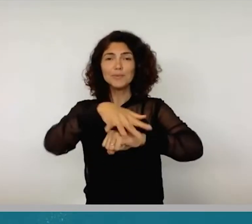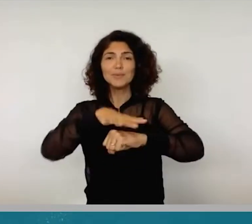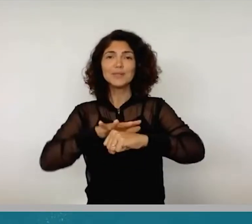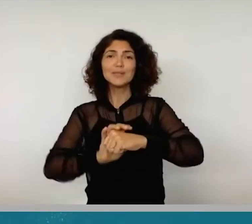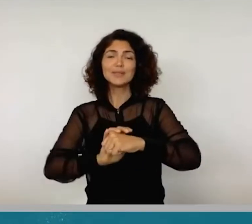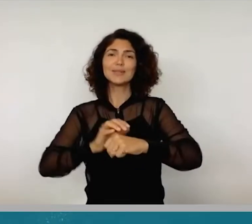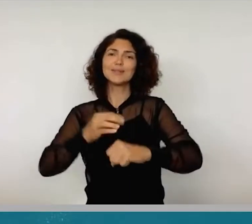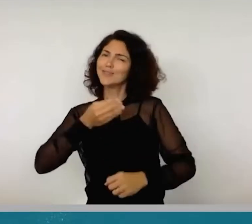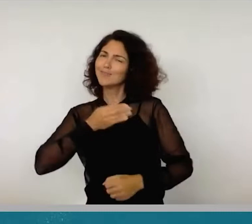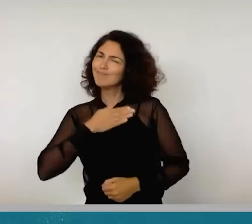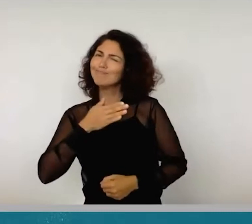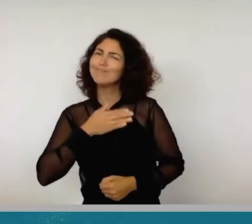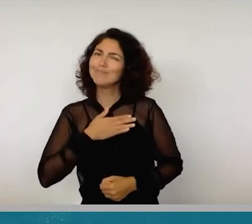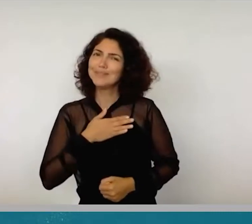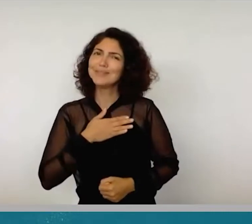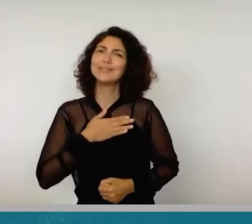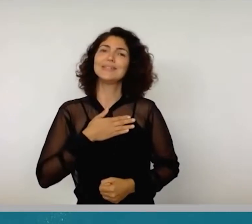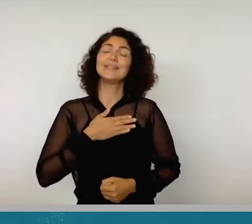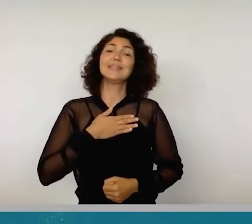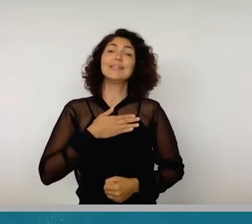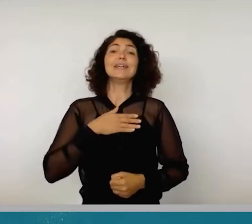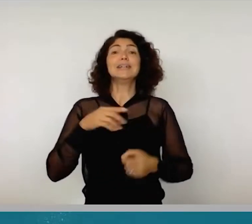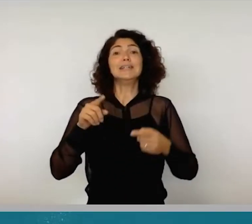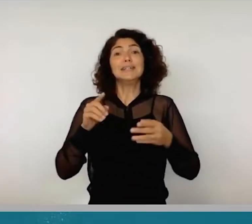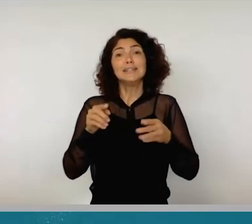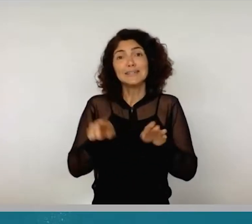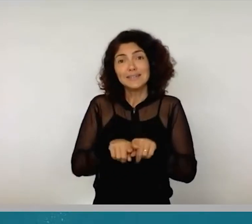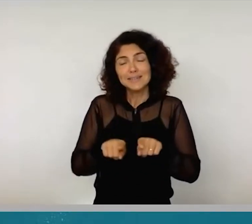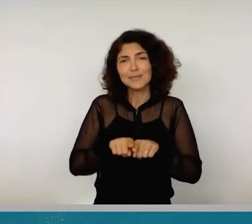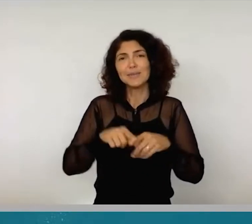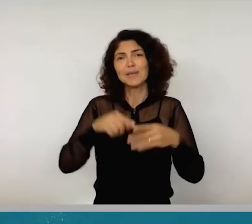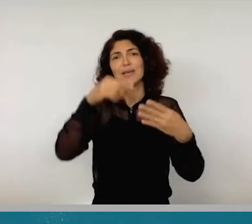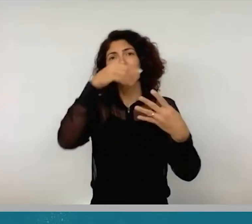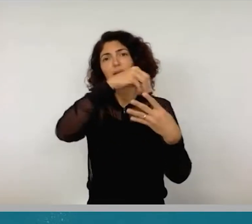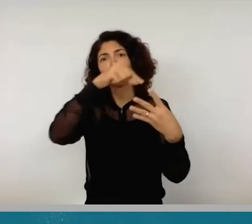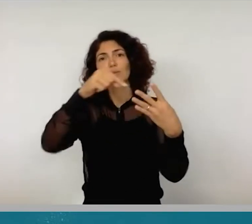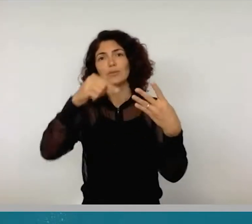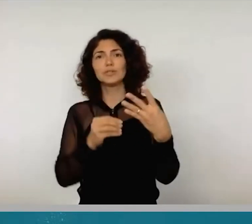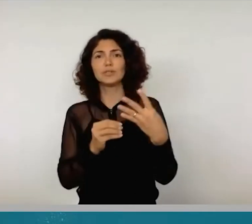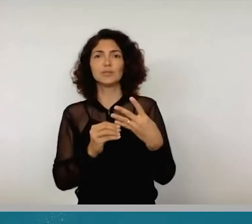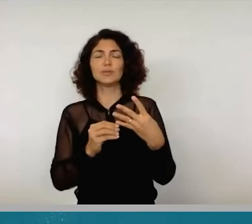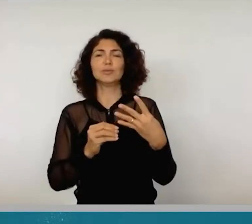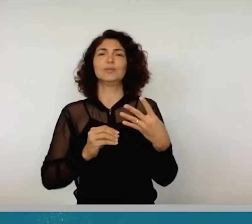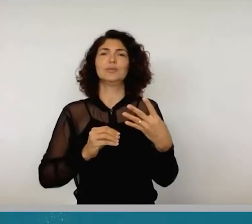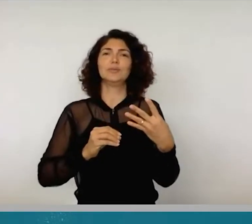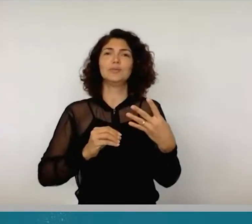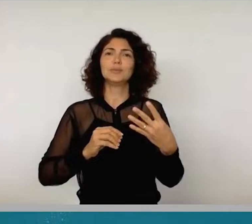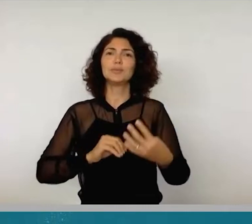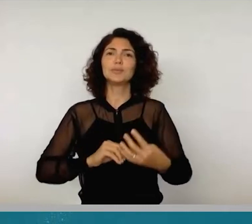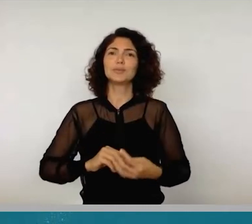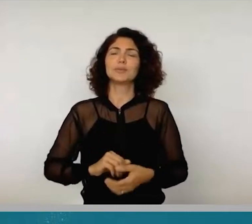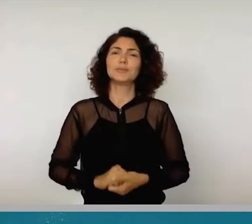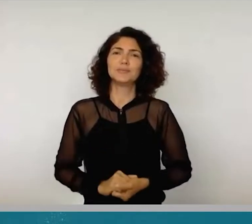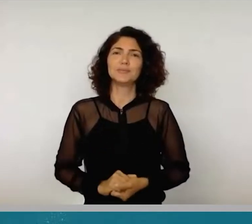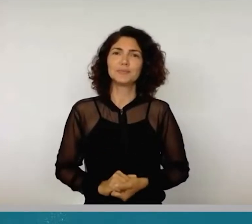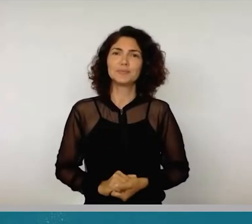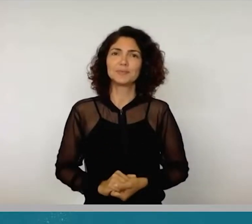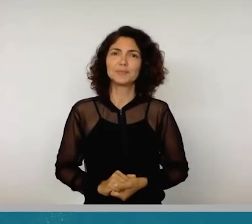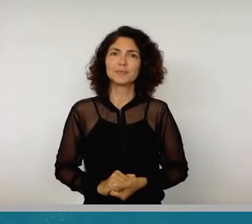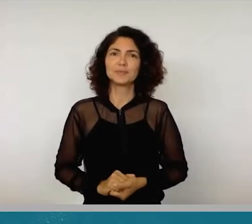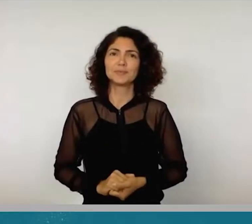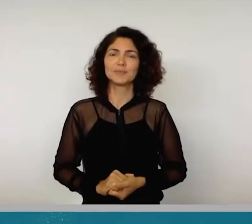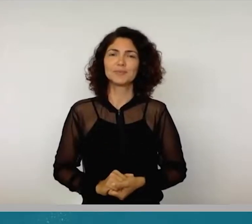trabalho excelente para levar essa palavra transmitida para o mundo todo. E também peço para